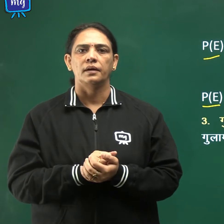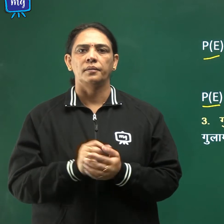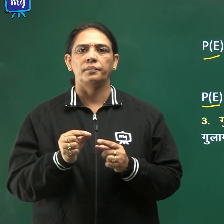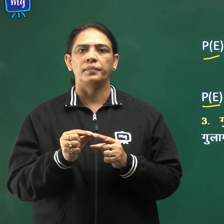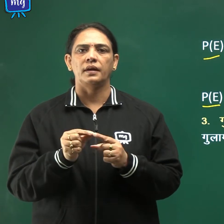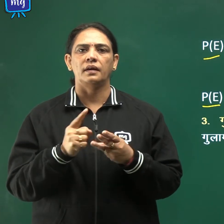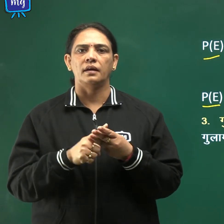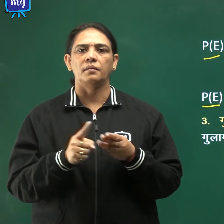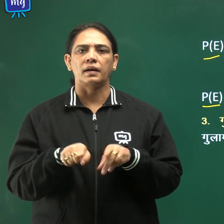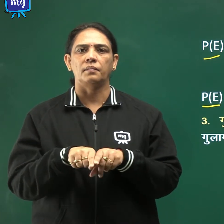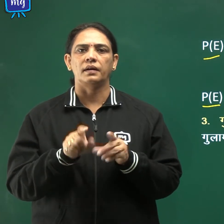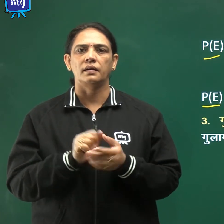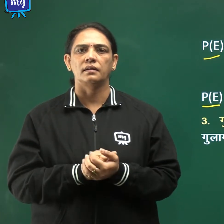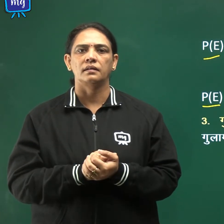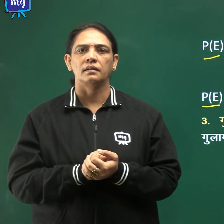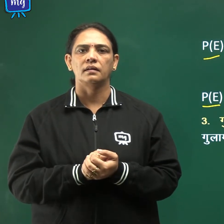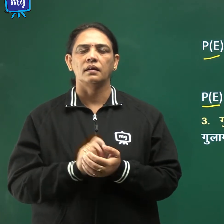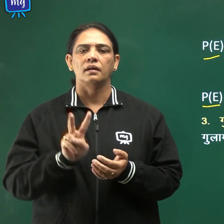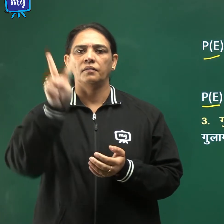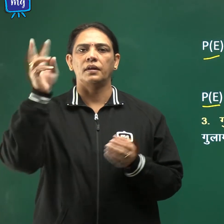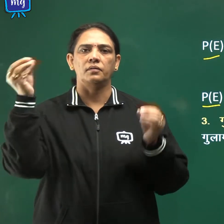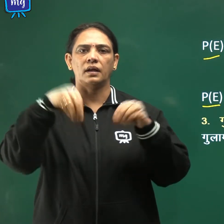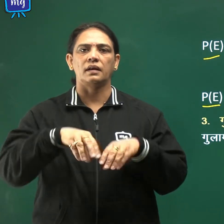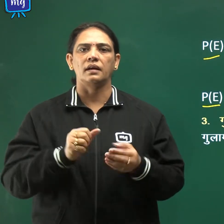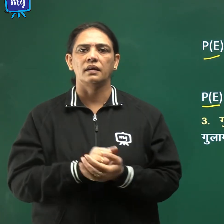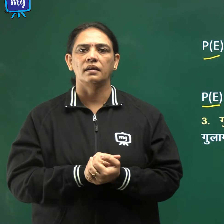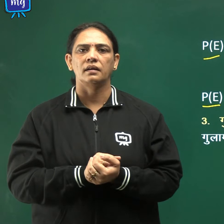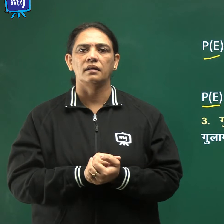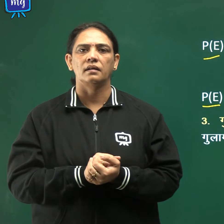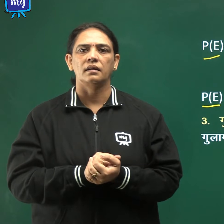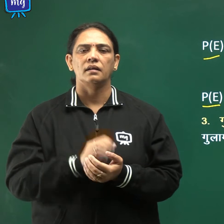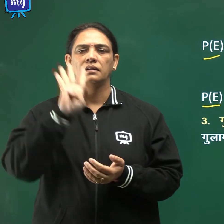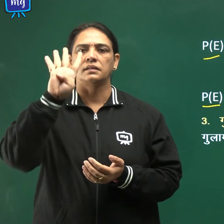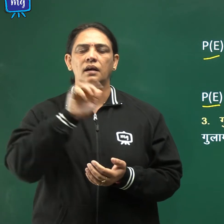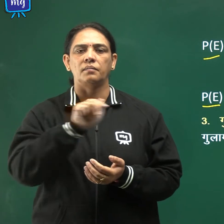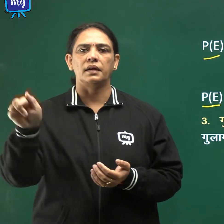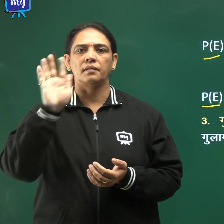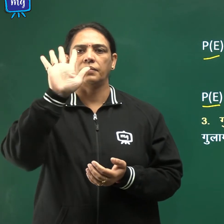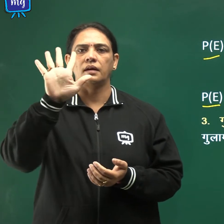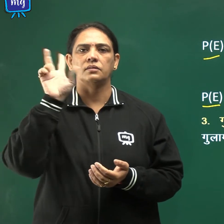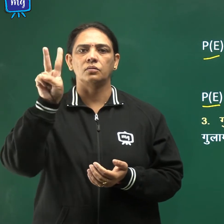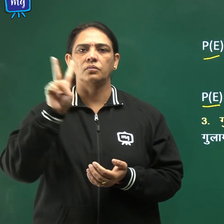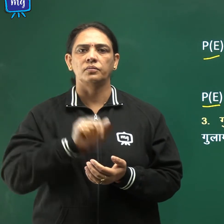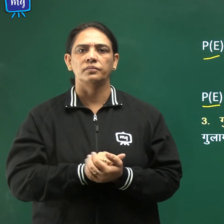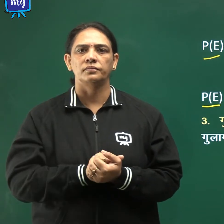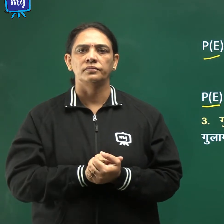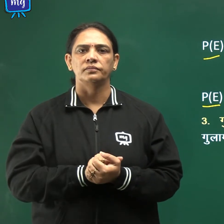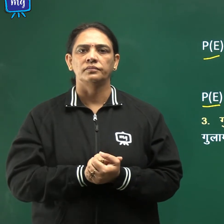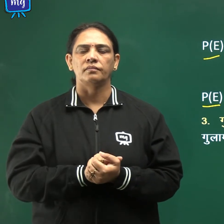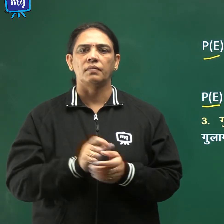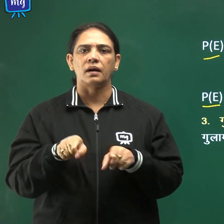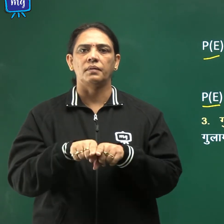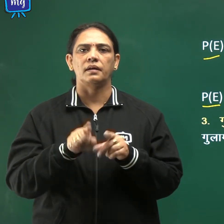बराबर की मांग रखेंगे 24 - 52 के